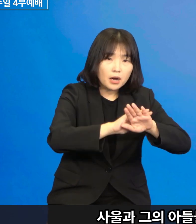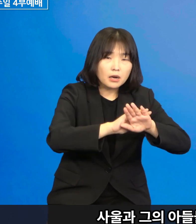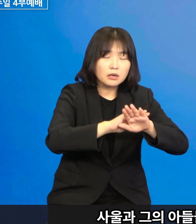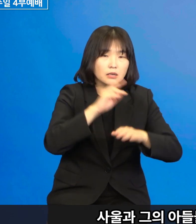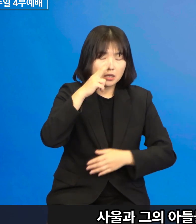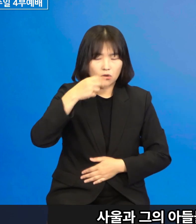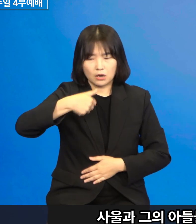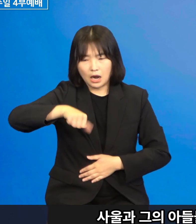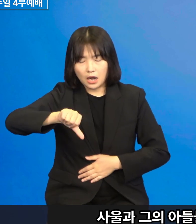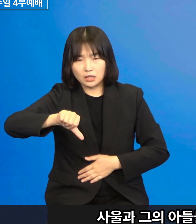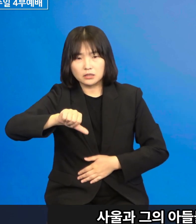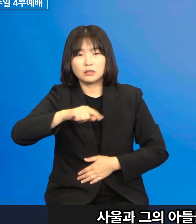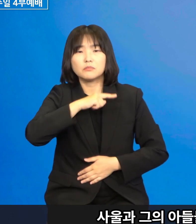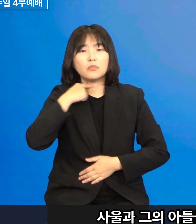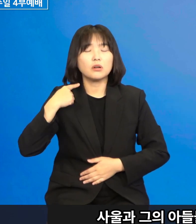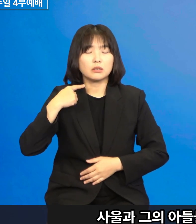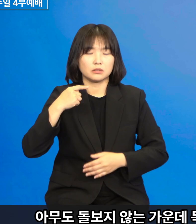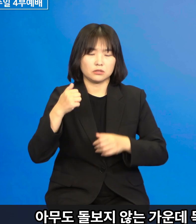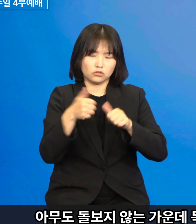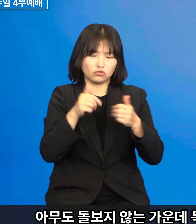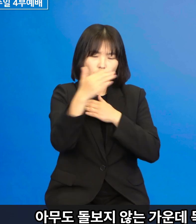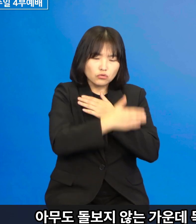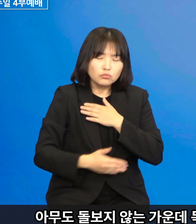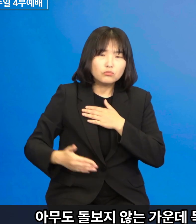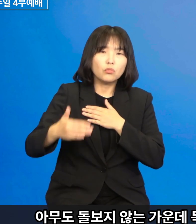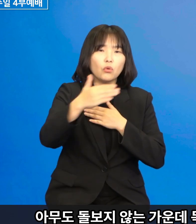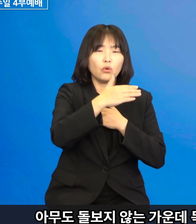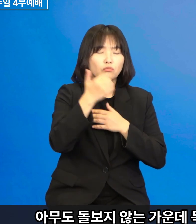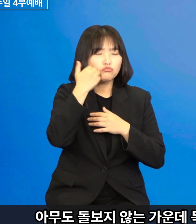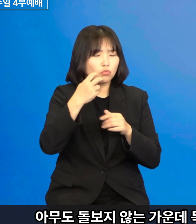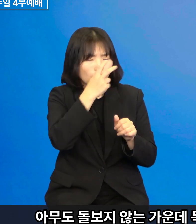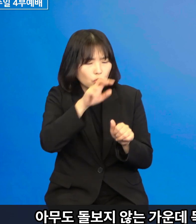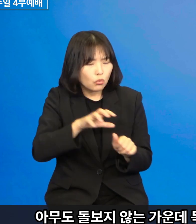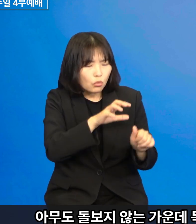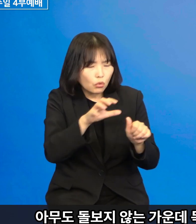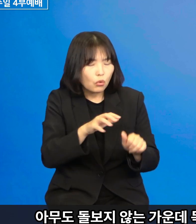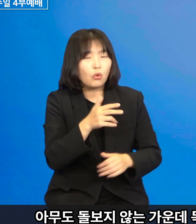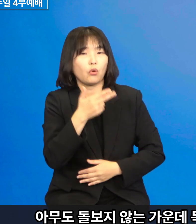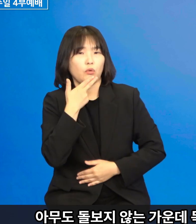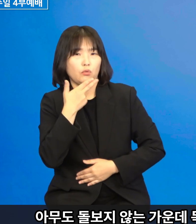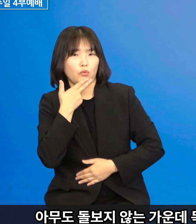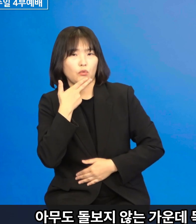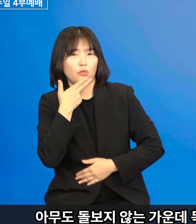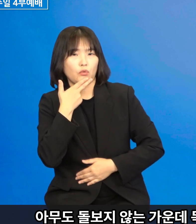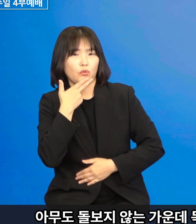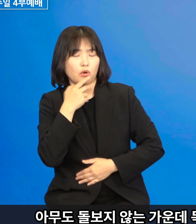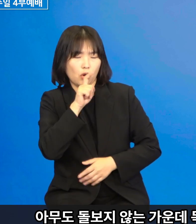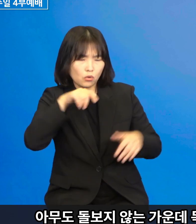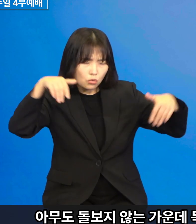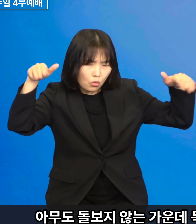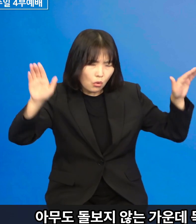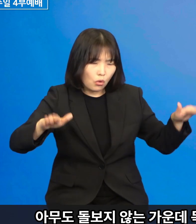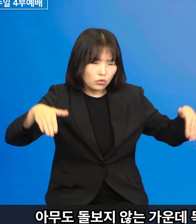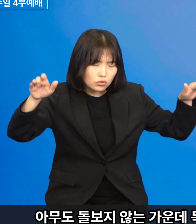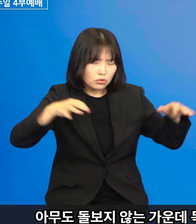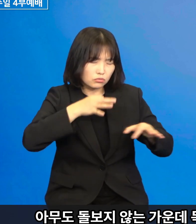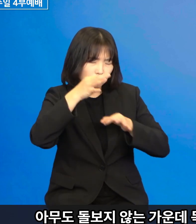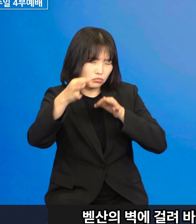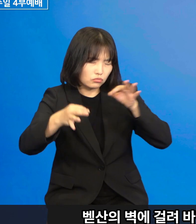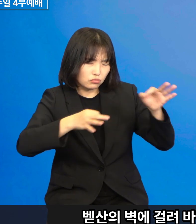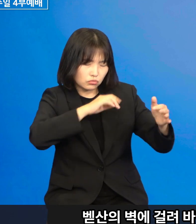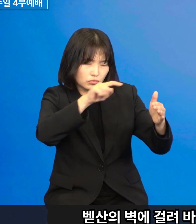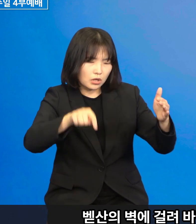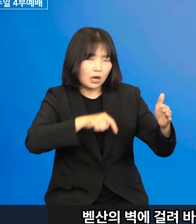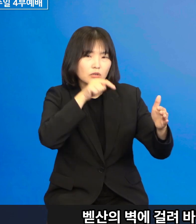그의 아들들의 머리 잘린 시신들은 아무도 돌보지 않는 가운데 독수리들과 자칼들의 울부짖음